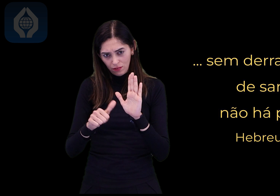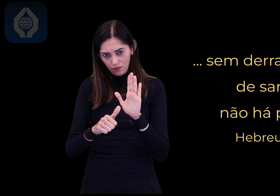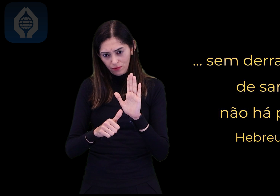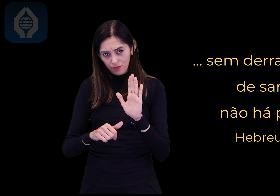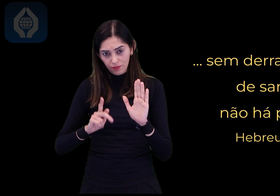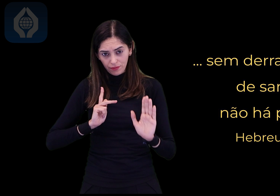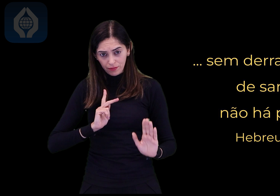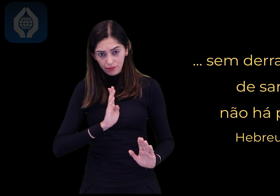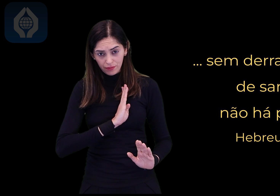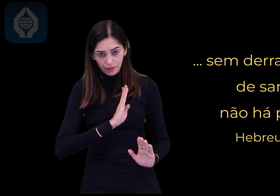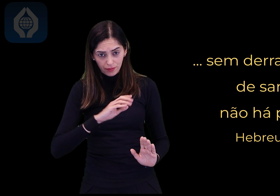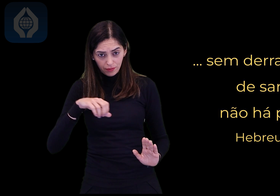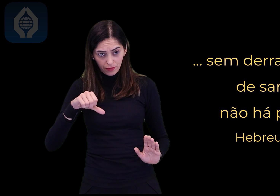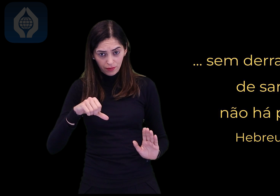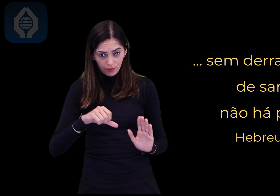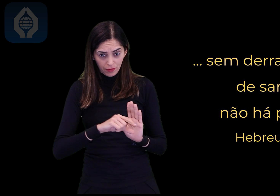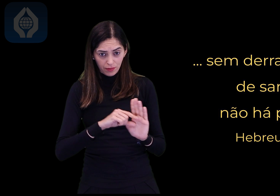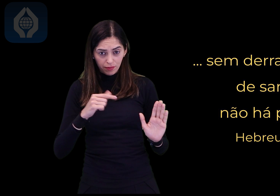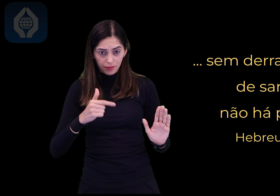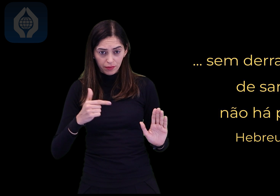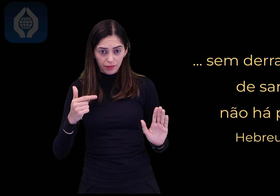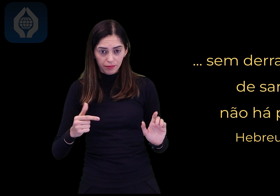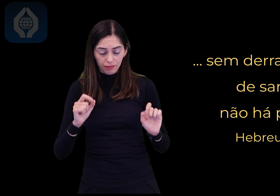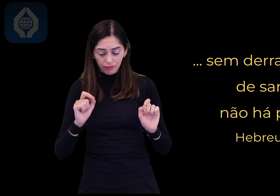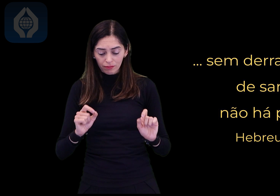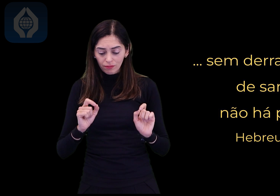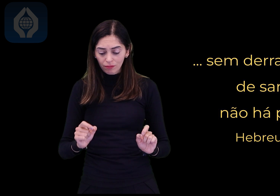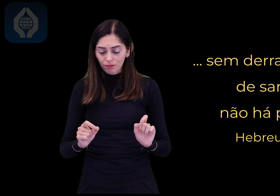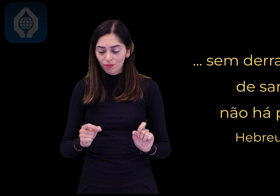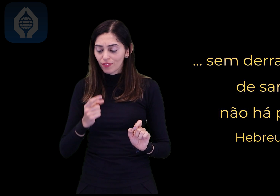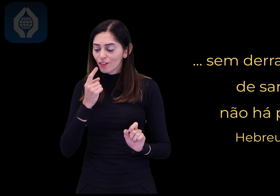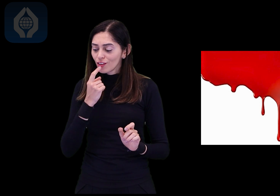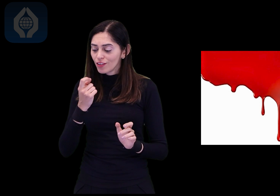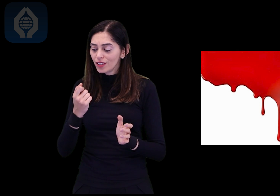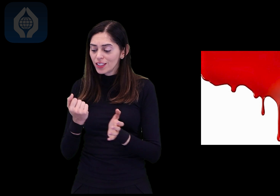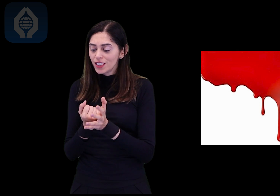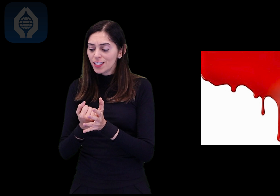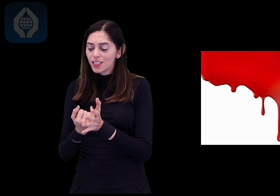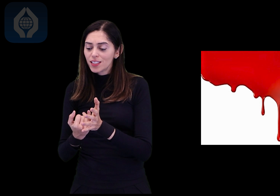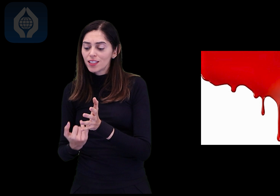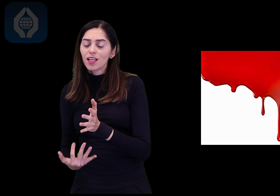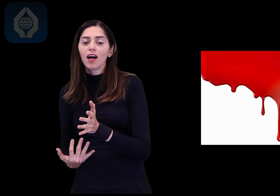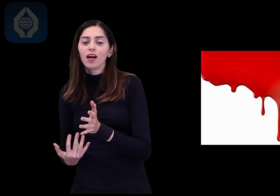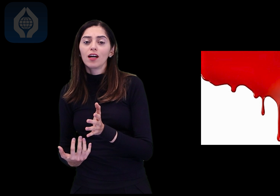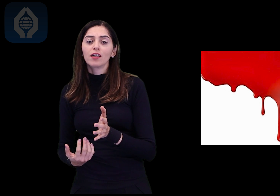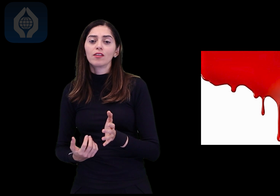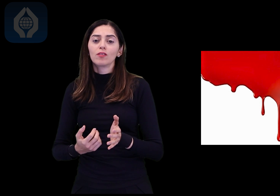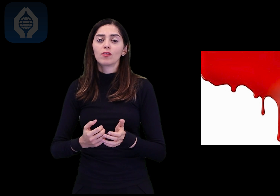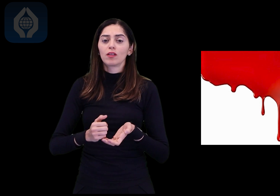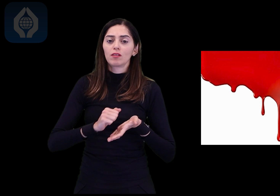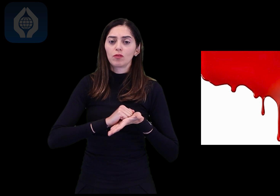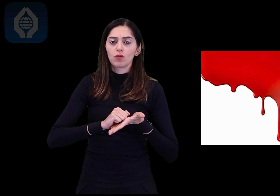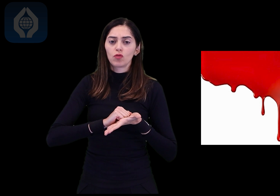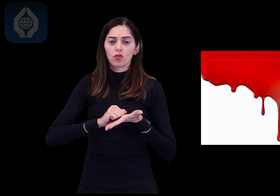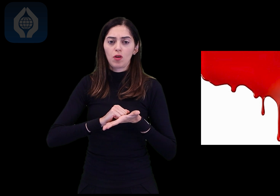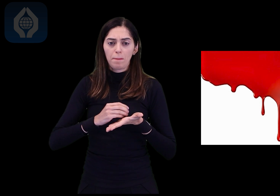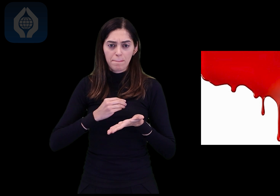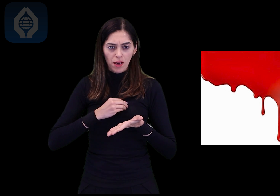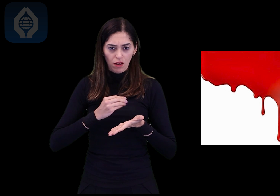sem derramamento de sangue não há remissão. Mas poderia o sangue de animais pagar pelo pecado?